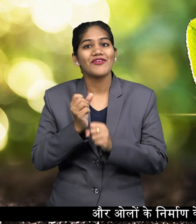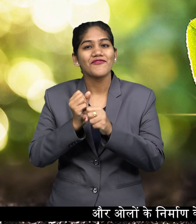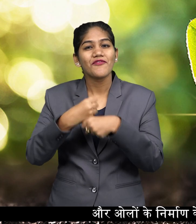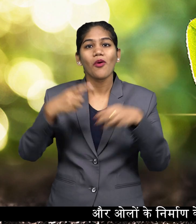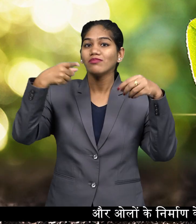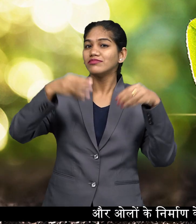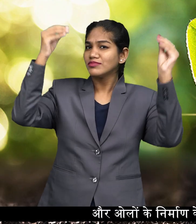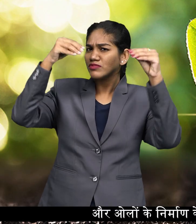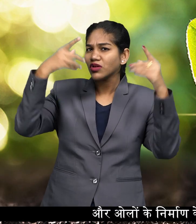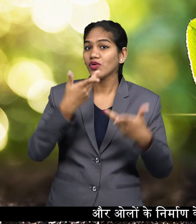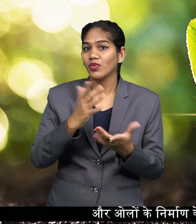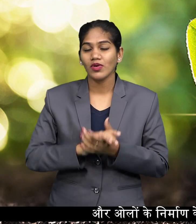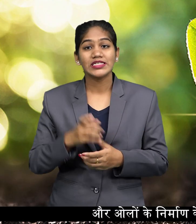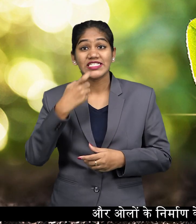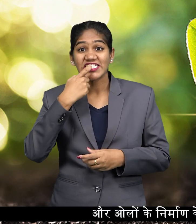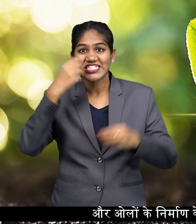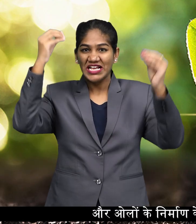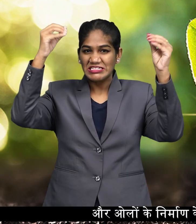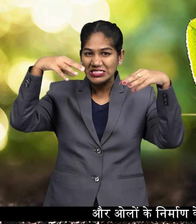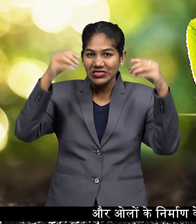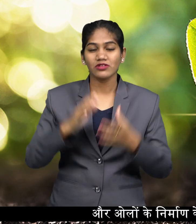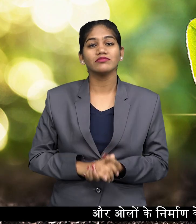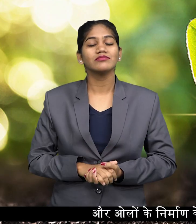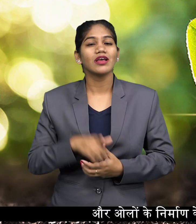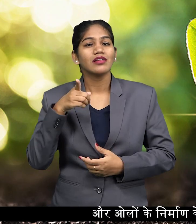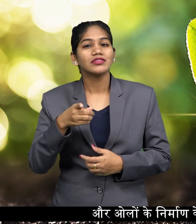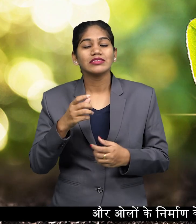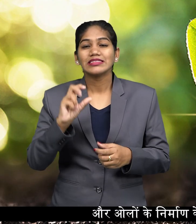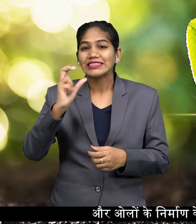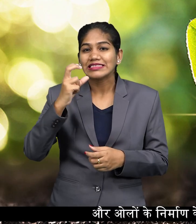में बहुत अच्छी जानकारी सीखने जा रहे हैं।